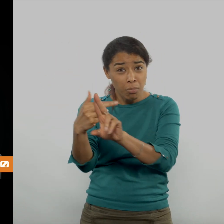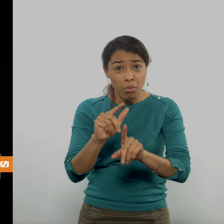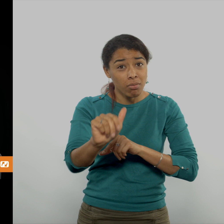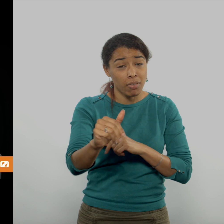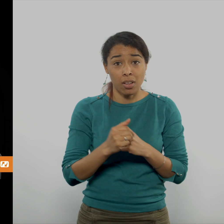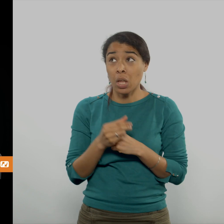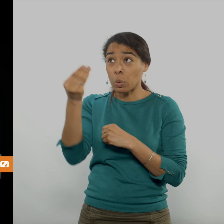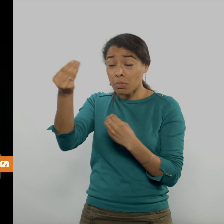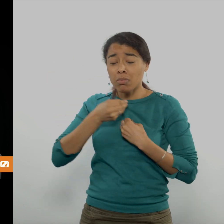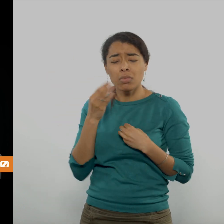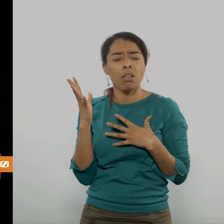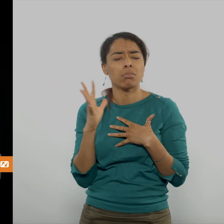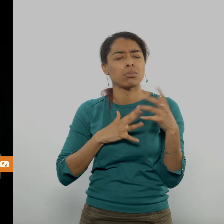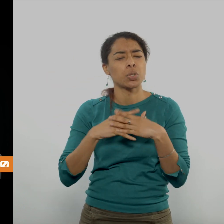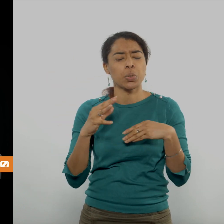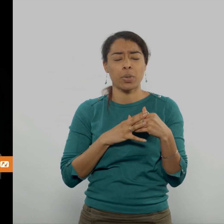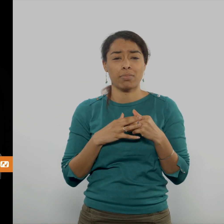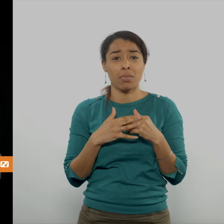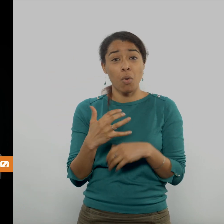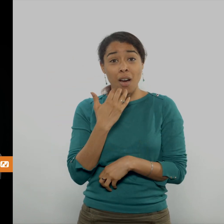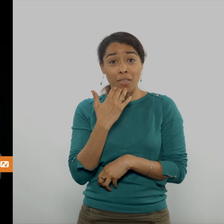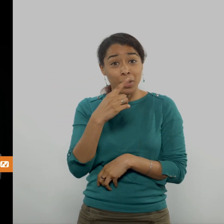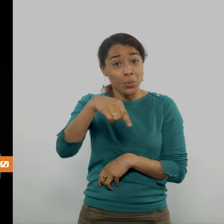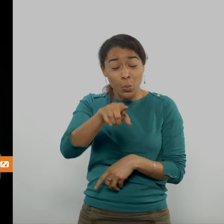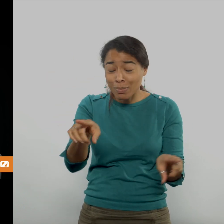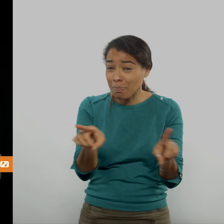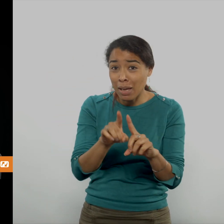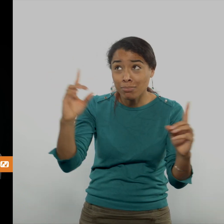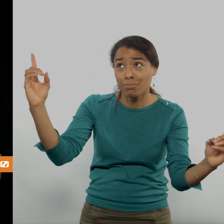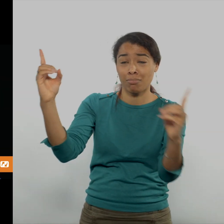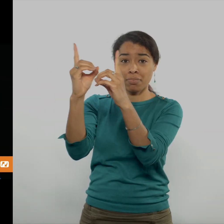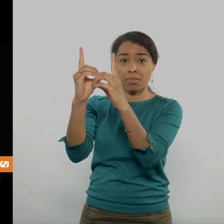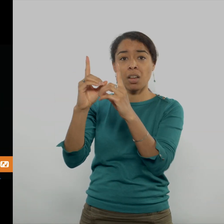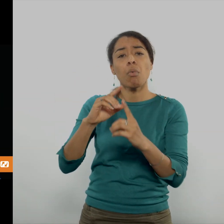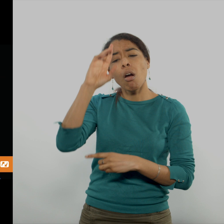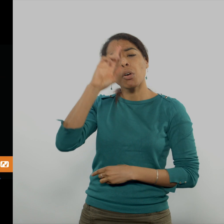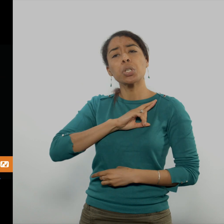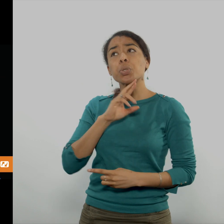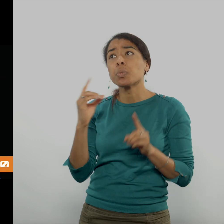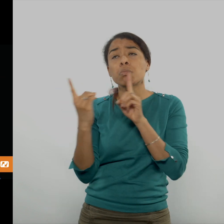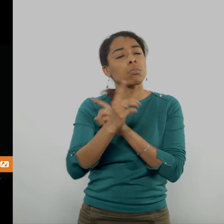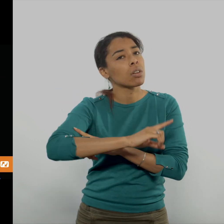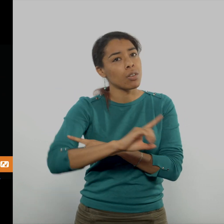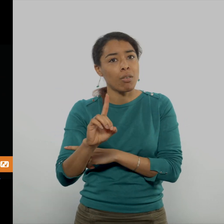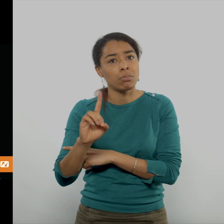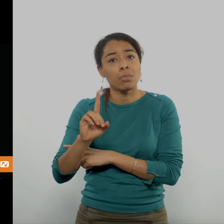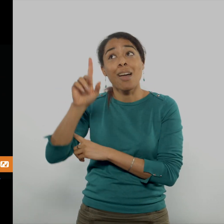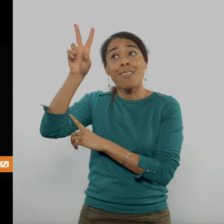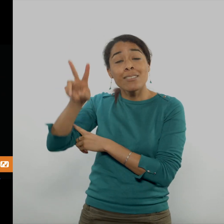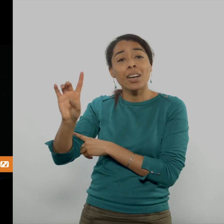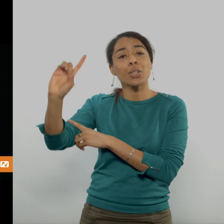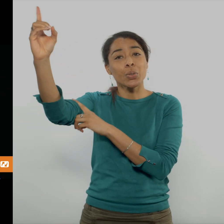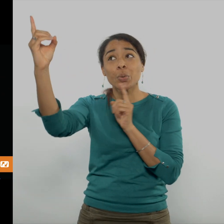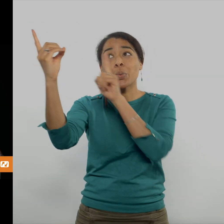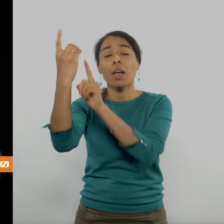apporté la paix et la joie. Et tout ce que je souhaite, c'est que tu puisses rencontrer la personne que j'ai rencontrée. Je n'ai pas rencontré la religion, mais j'ai rencontré Dieu